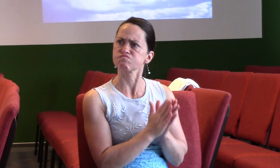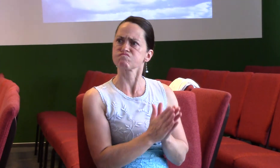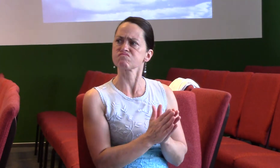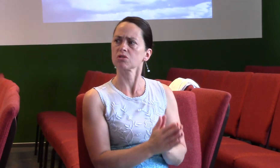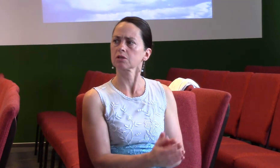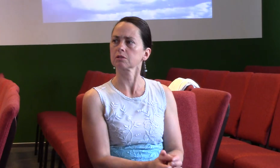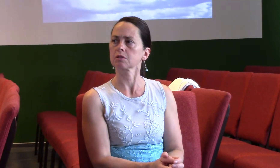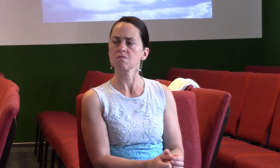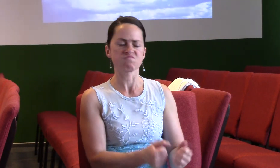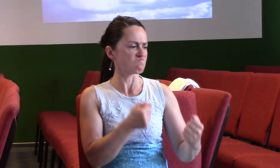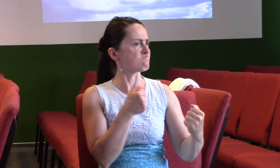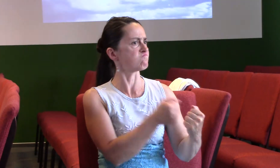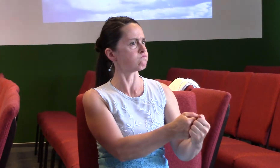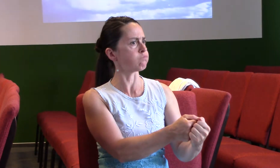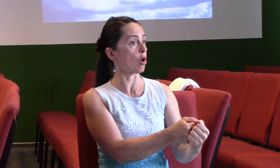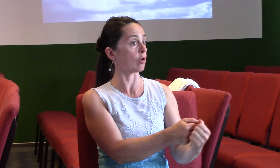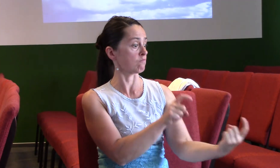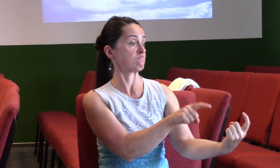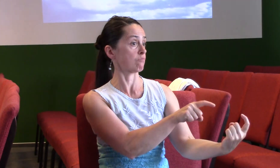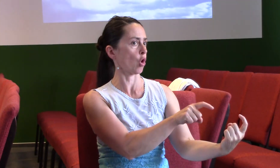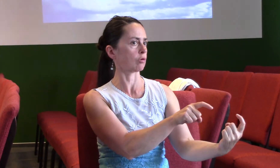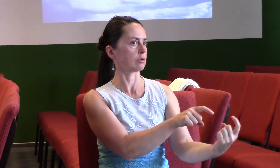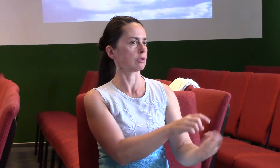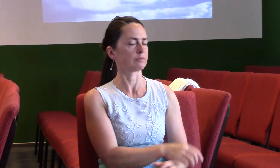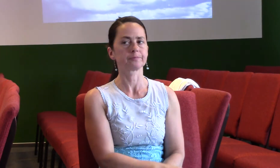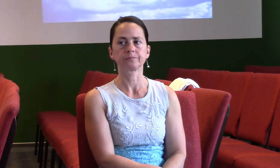Nenechejme se okrádat, nenechejme se olupovat.